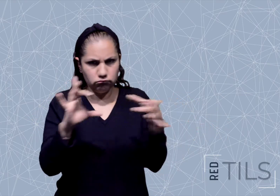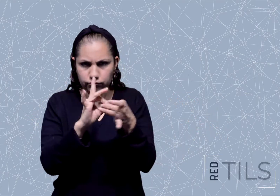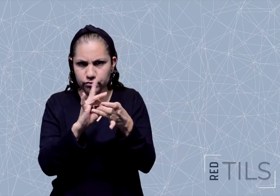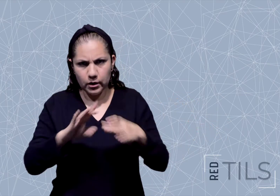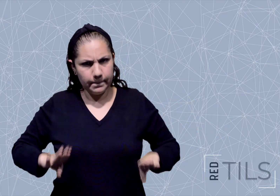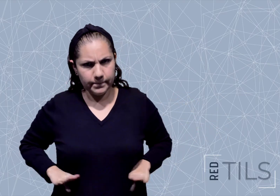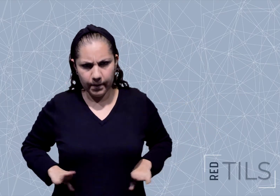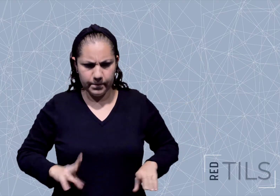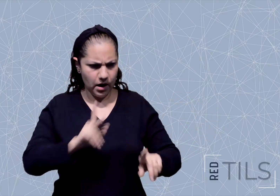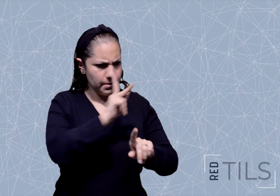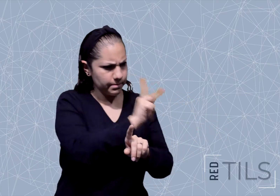igual.